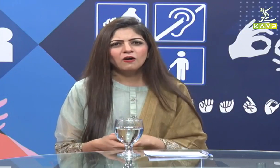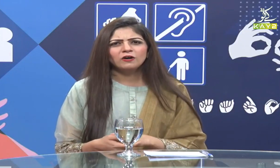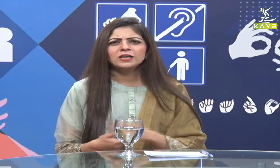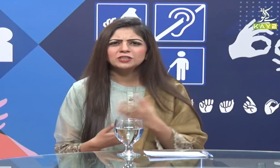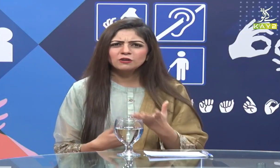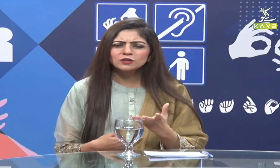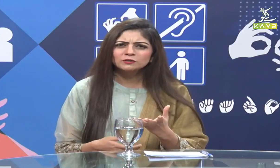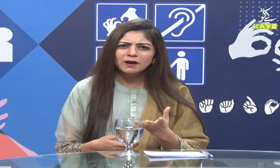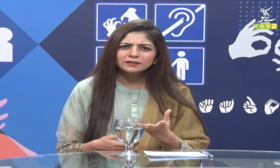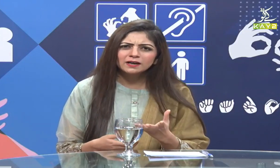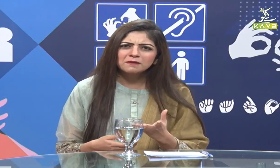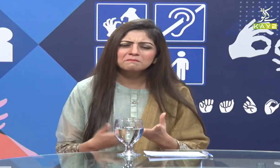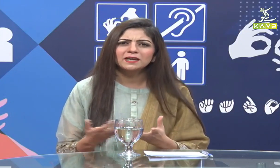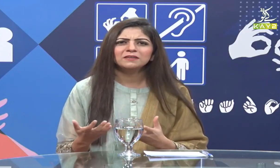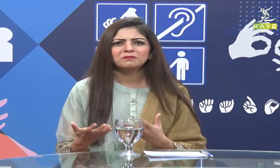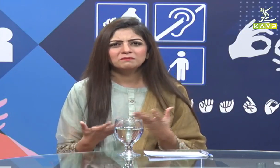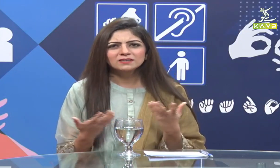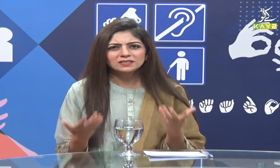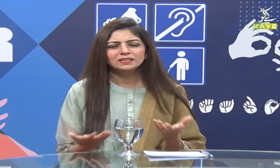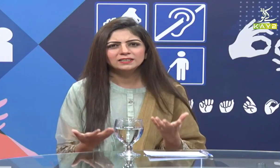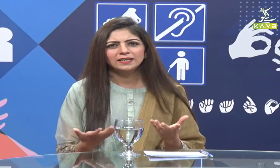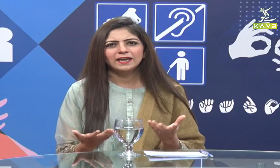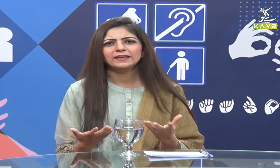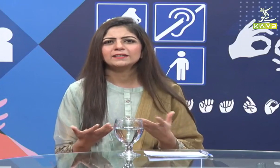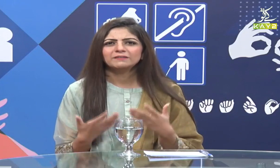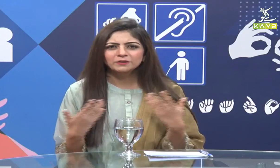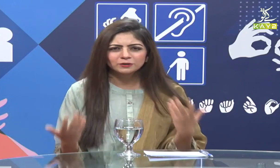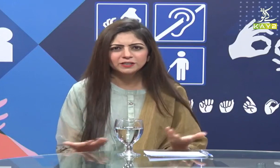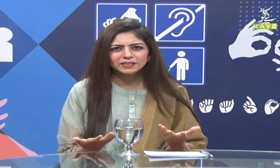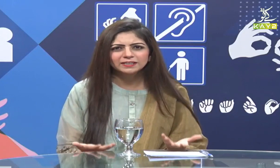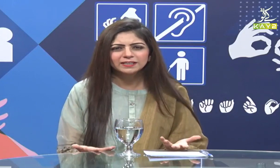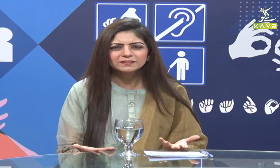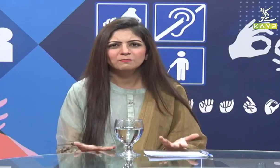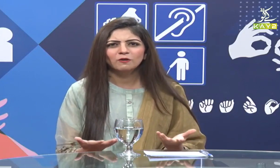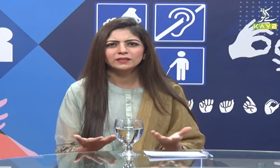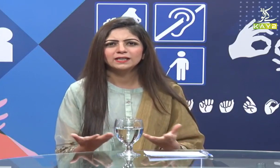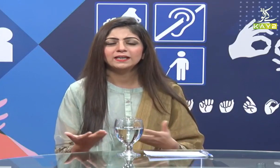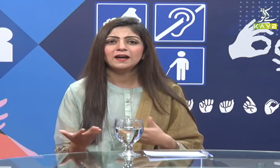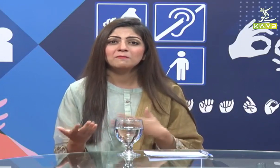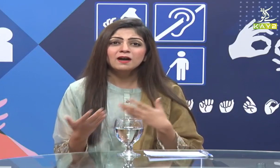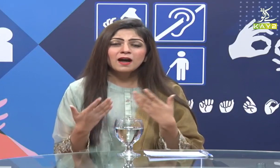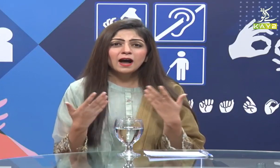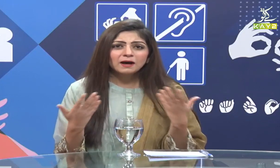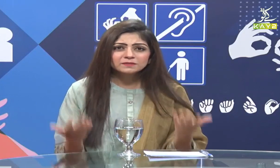और इशारों की ज़ुबान का मेन पर्पज़ ही यही है कि डेफ़ कम्युनिटी की सपोर्ट के लिए हम आप